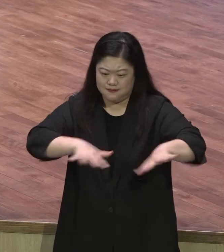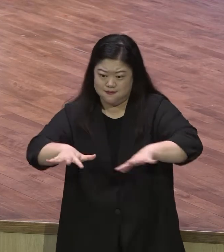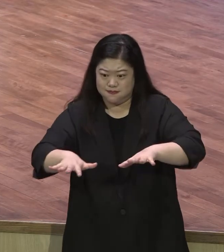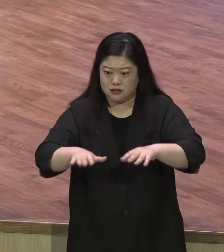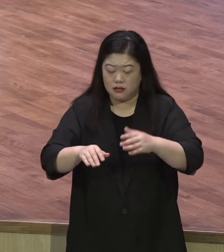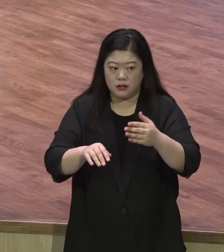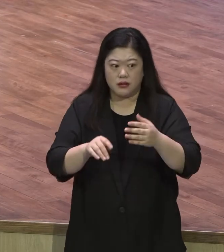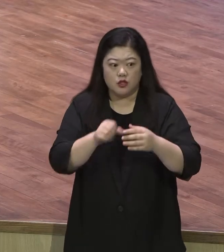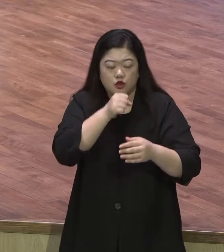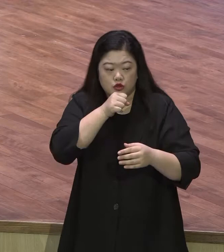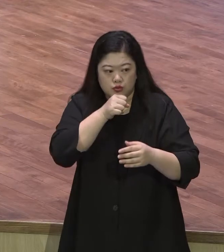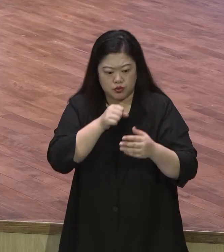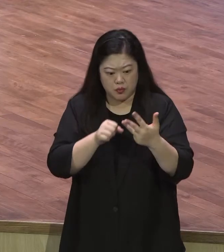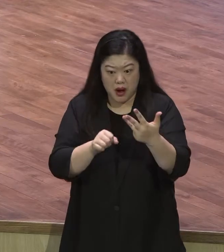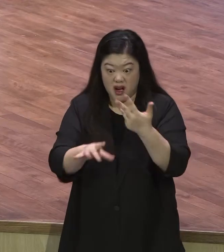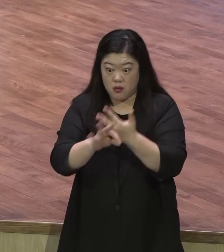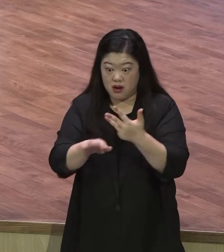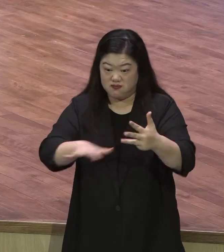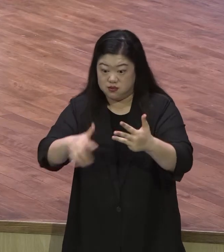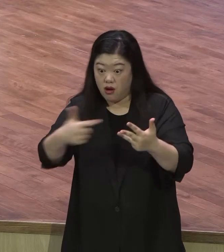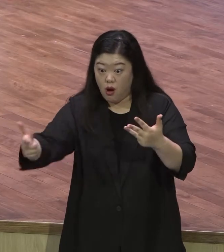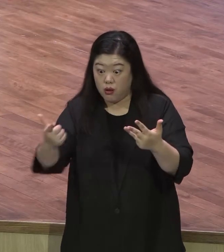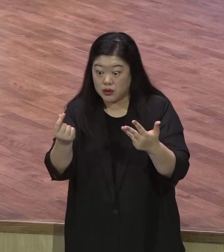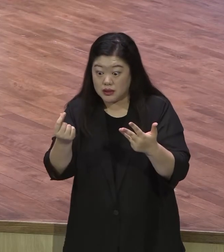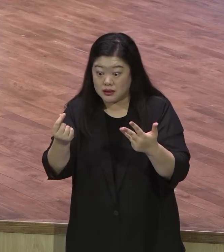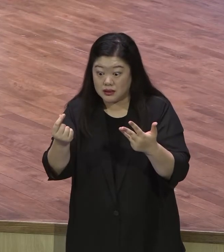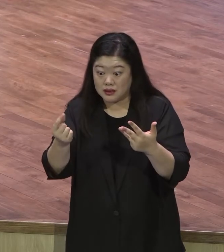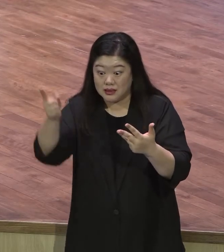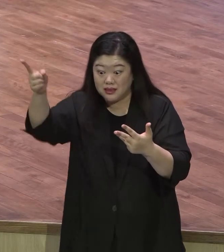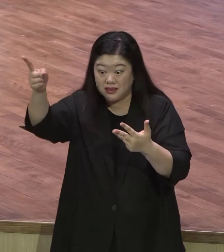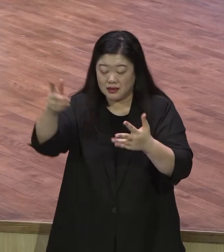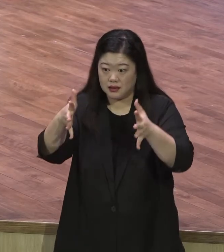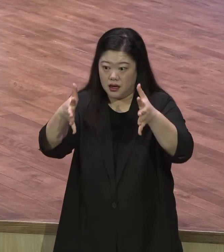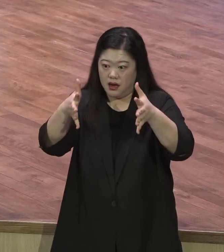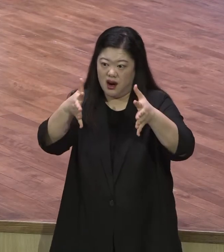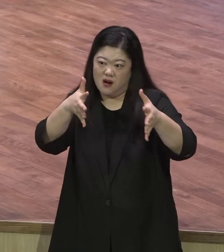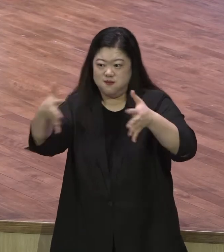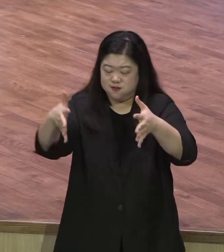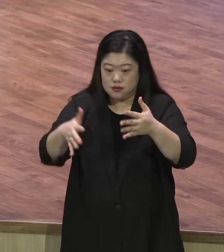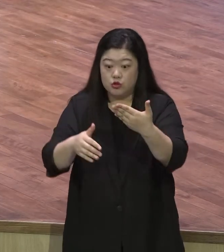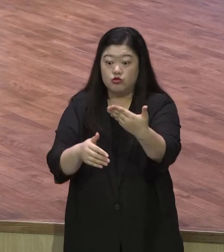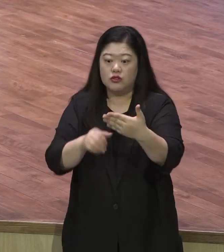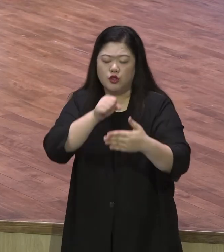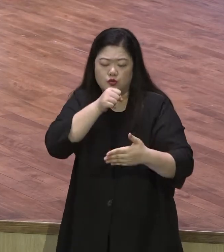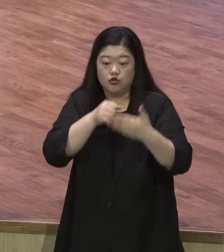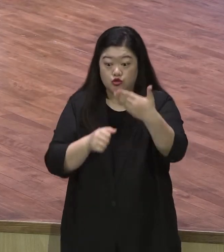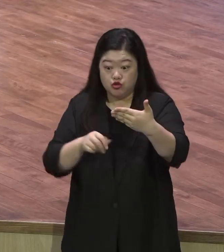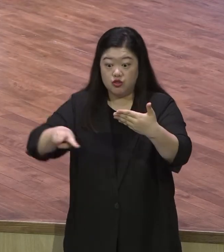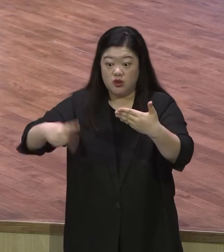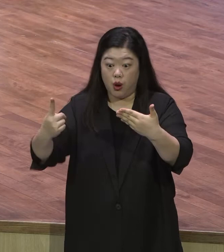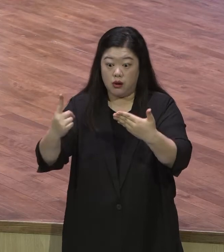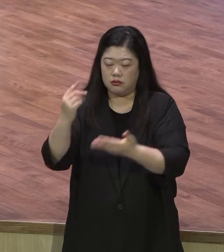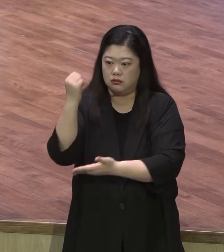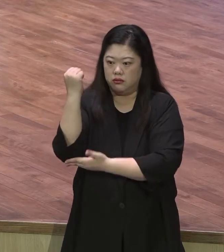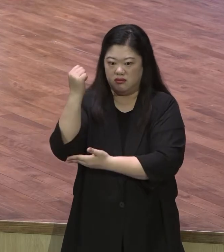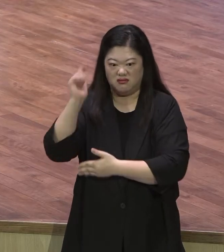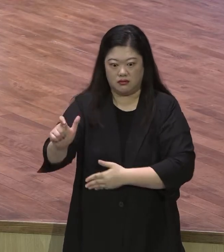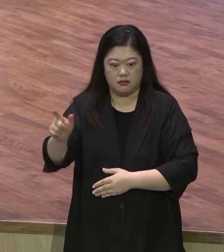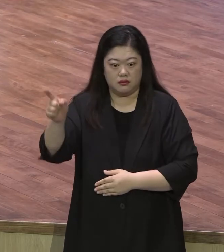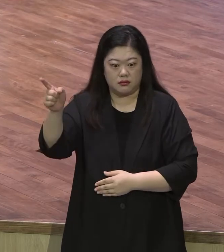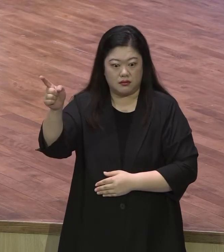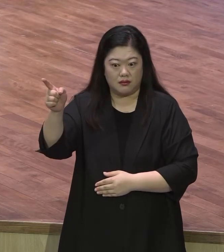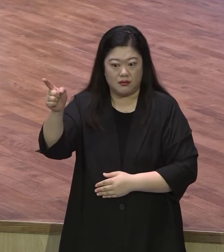상관없어요. 진도 9 그런 게 없었거든요. 진도 9 까지 와도 괜찮고 최대 풍속이